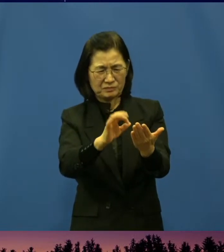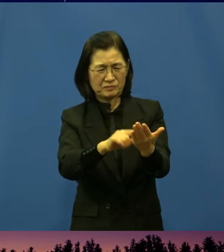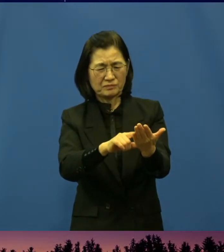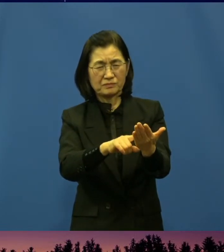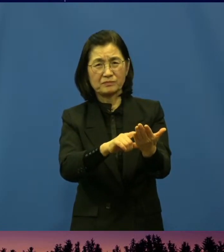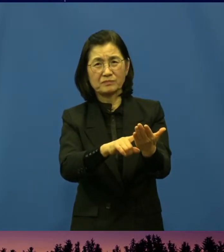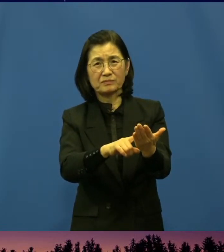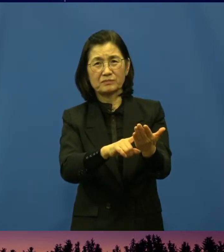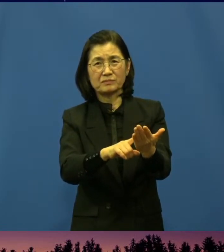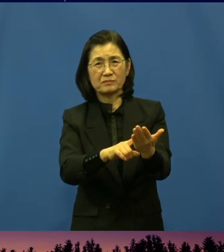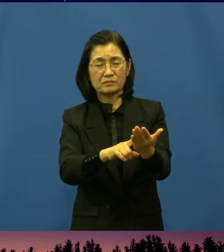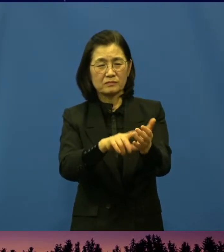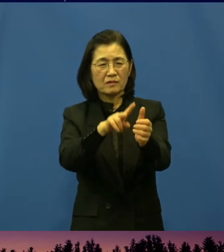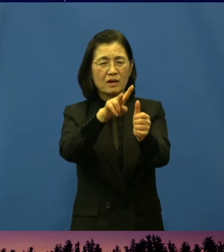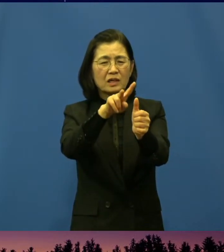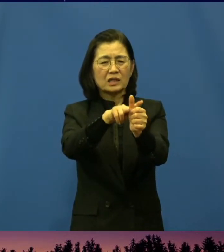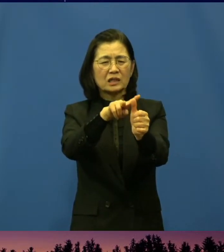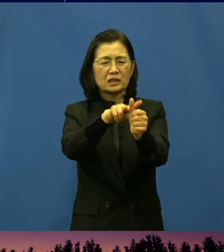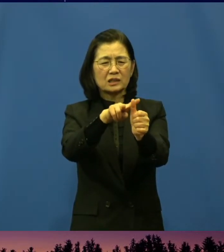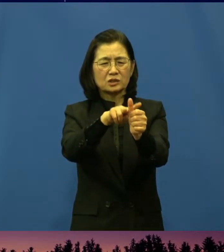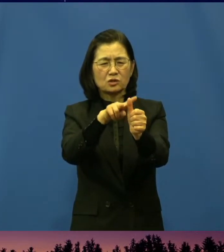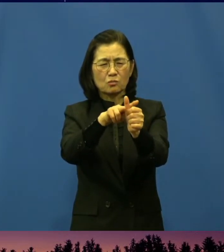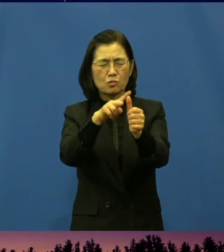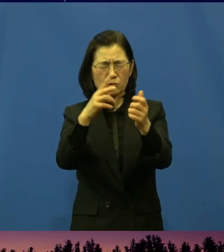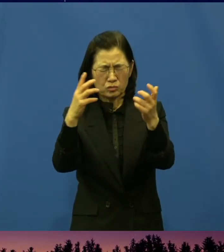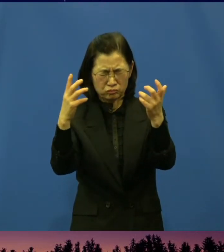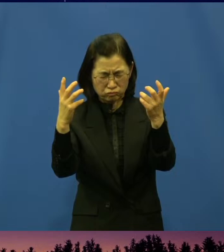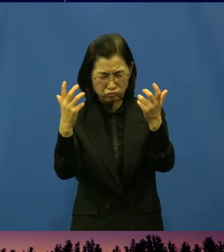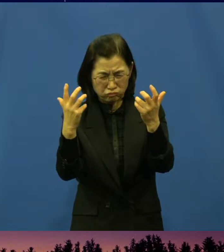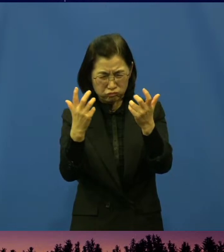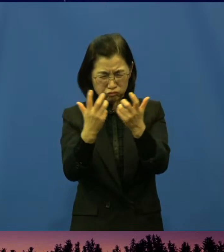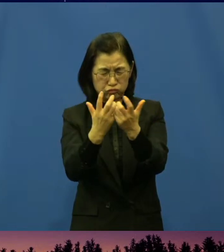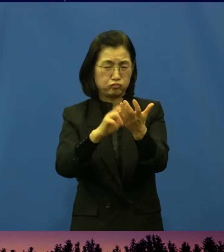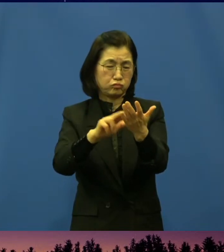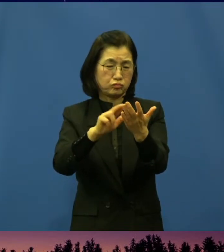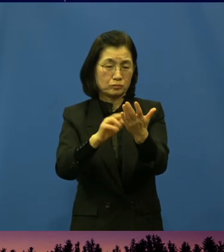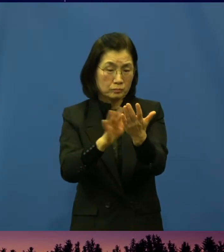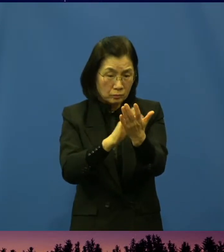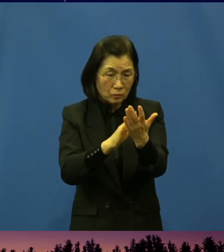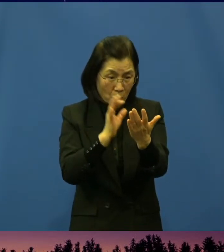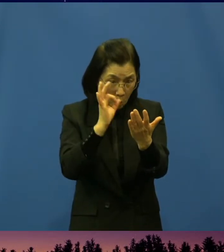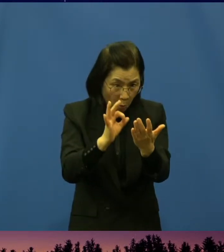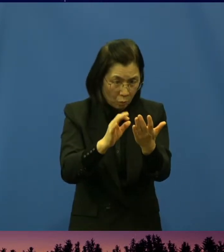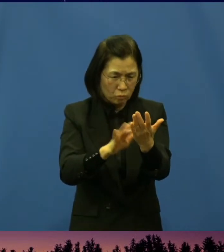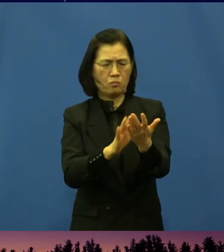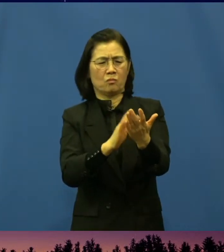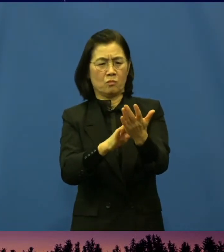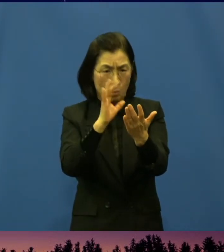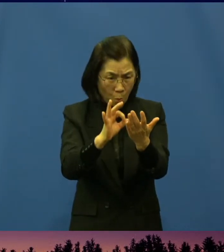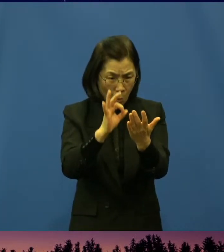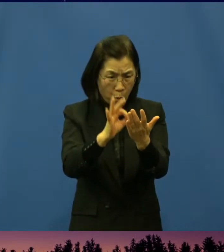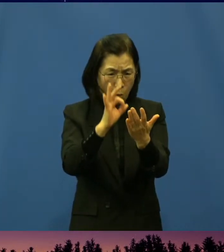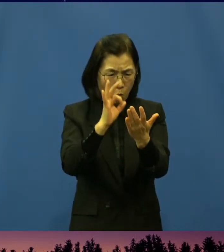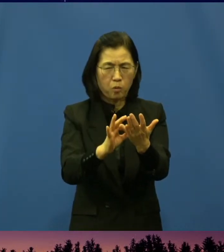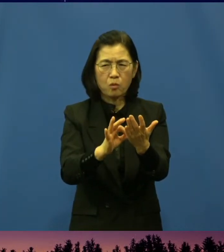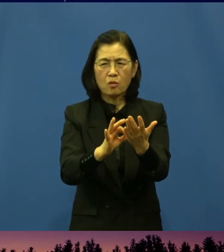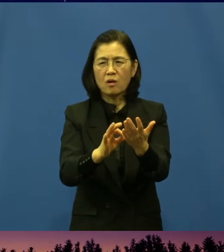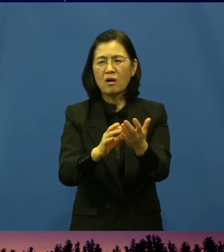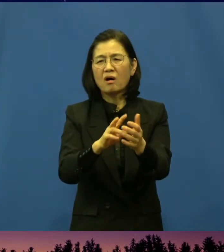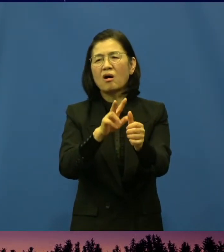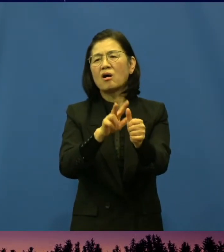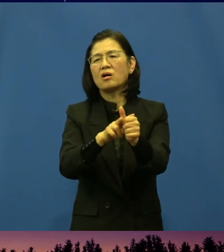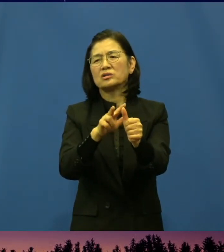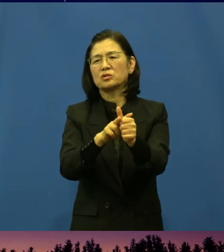그리고 정보를 무한하게 방출해내는 사람들이 이 인터넷상에 있는 거죠. 그러니까 우리는 그걸